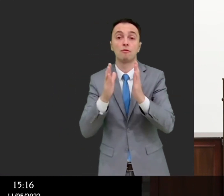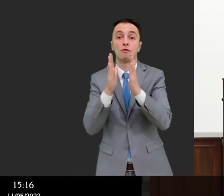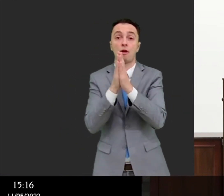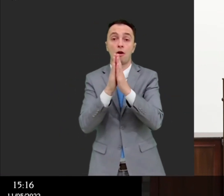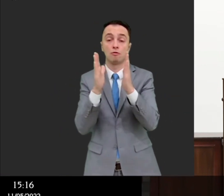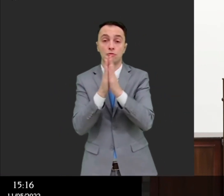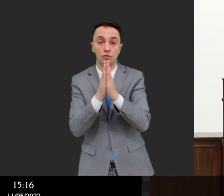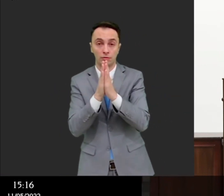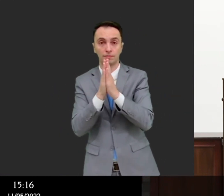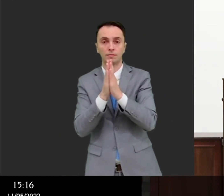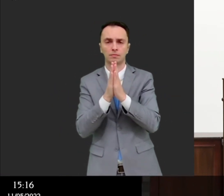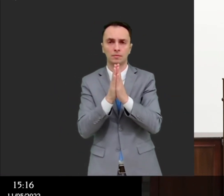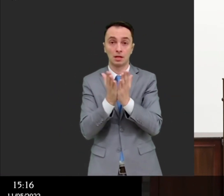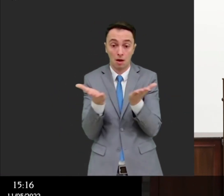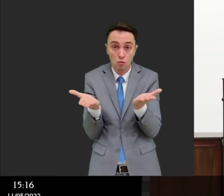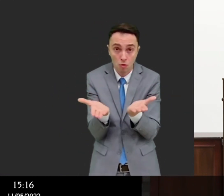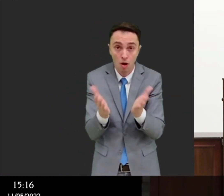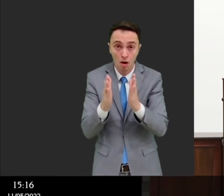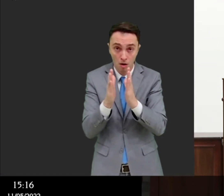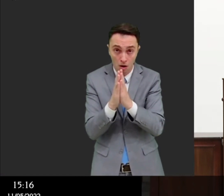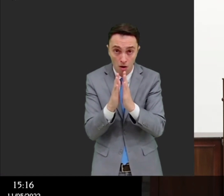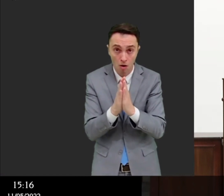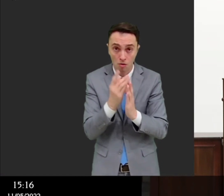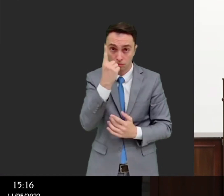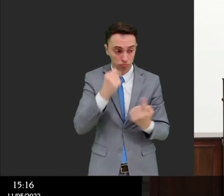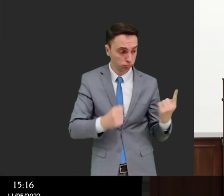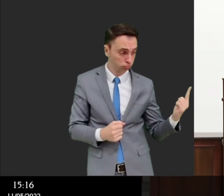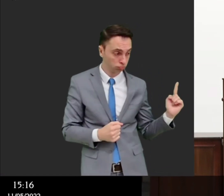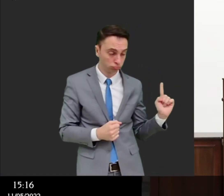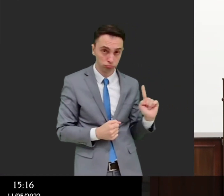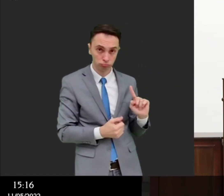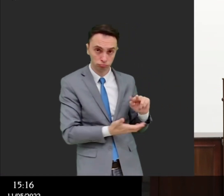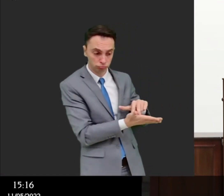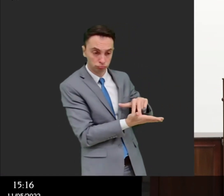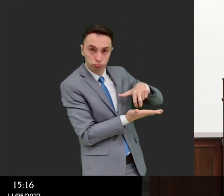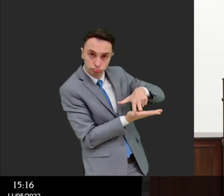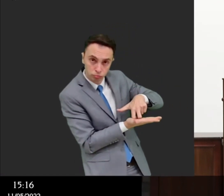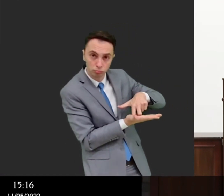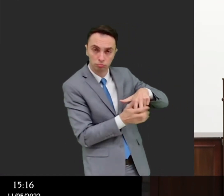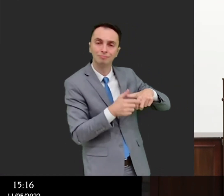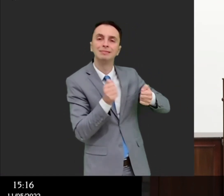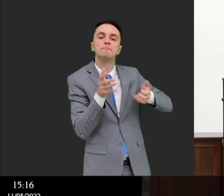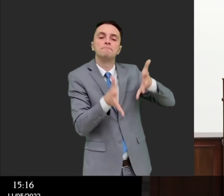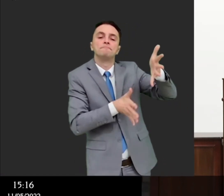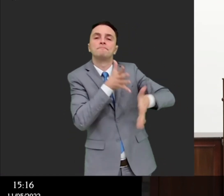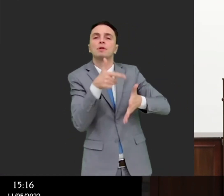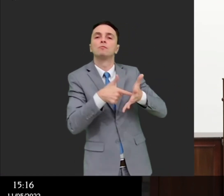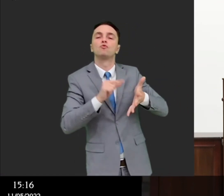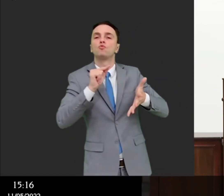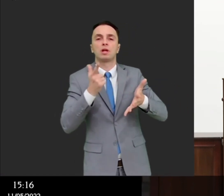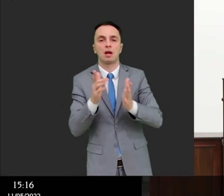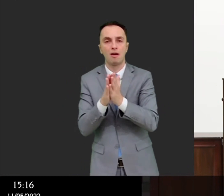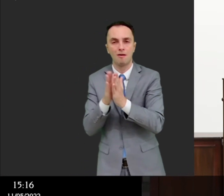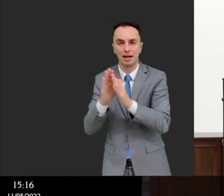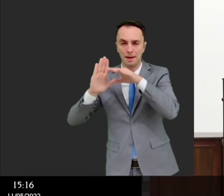e nesta oração que o Senhor dará a um dos seus servos, devemos apresentar a Deus os pedidos de orações